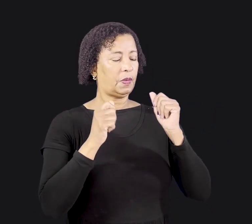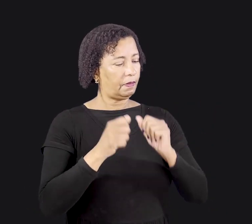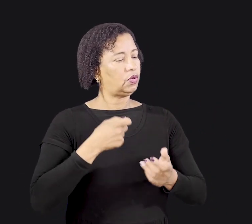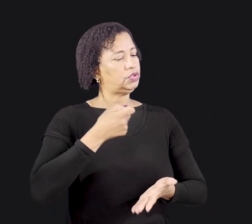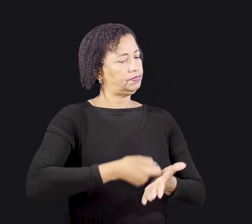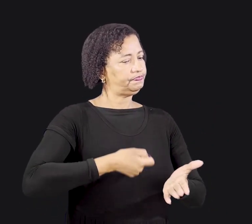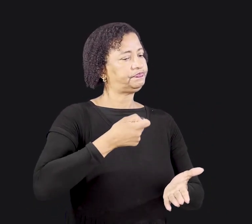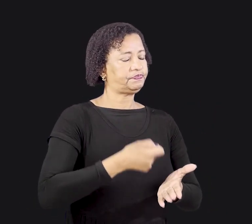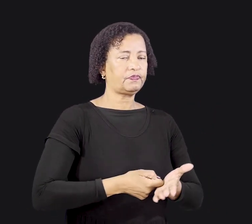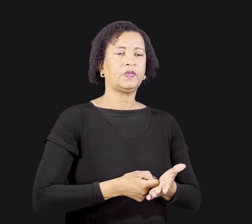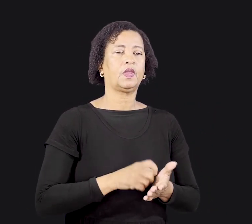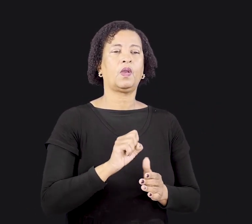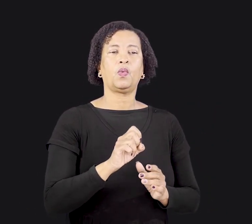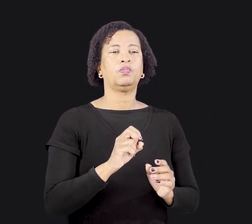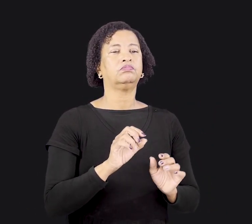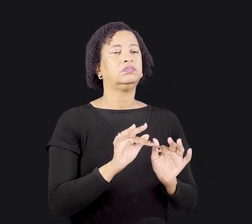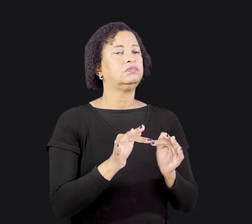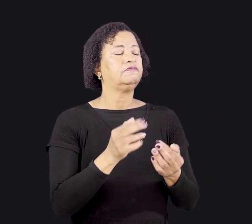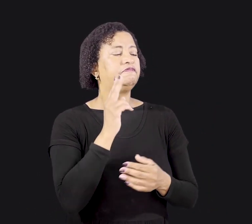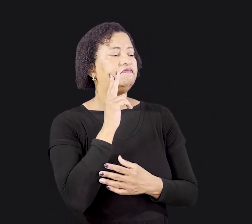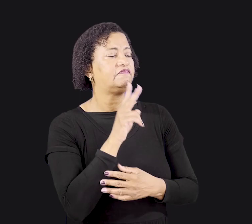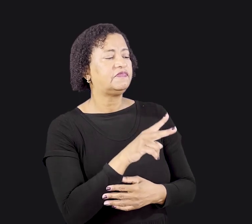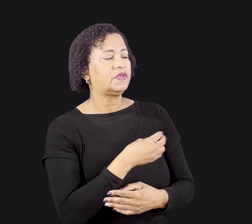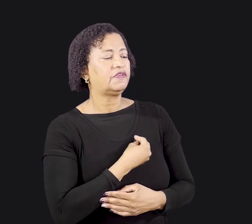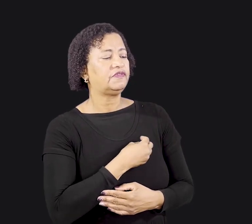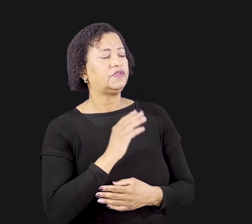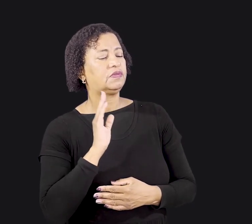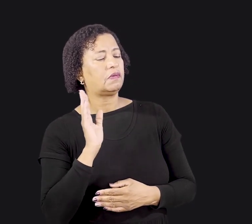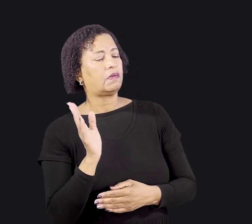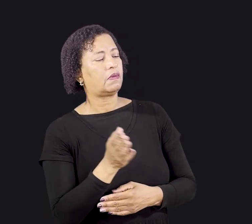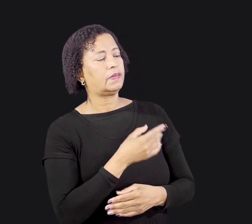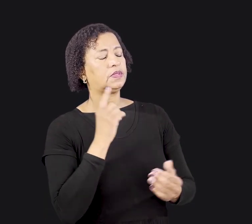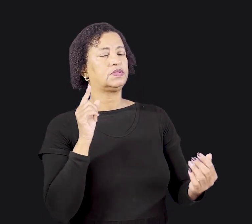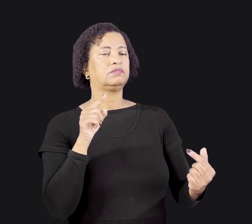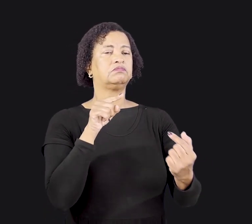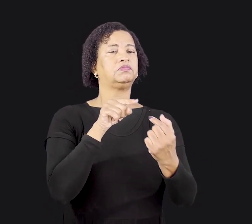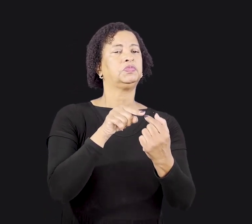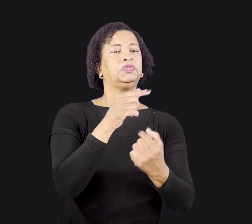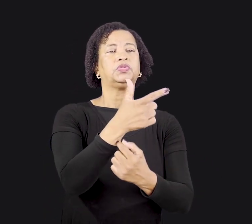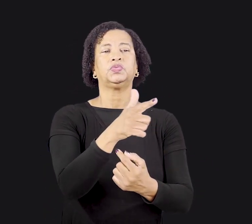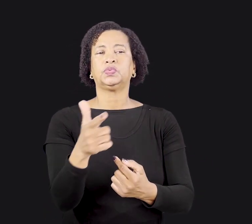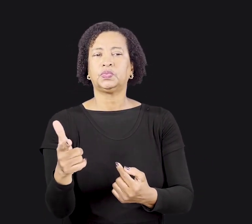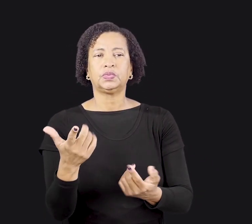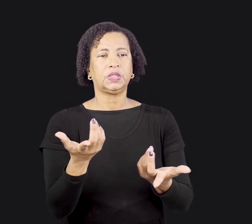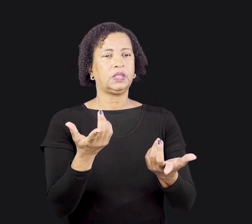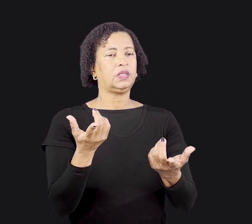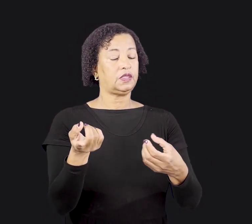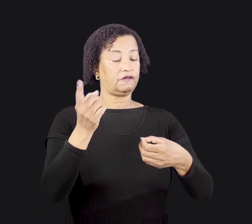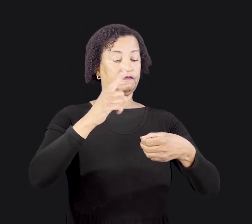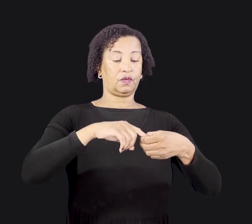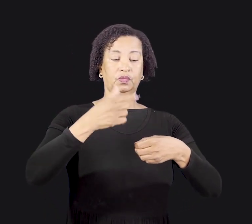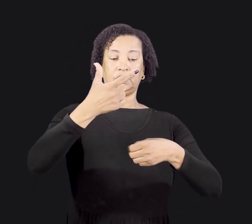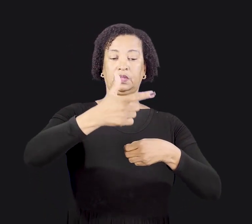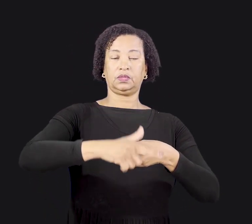isso, por simplesmente ver a sua vida passar, sem um objetivo, sem poder reavê-la novamente.